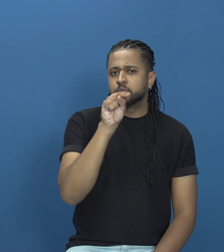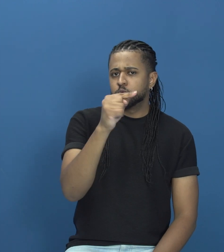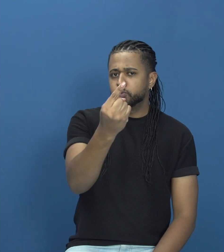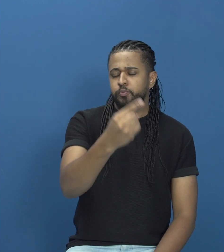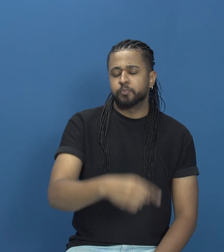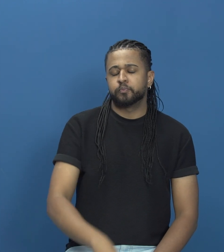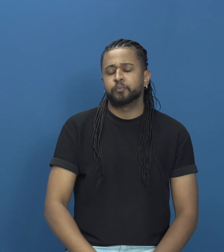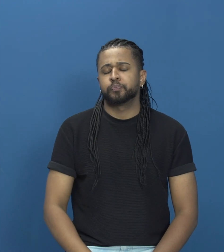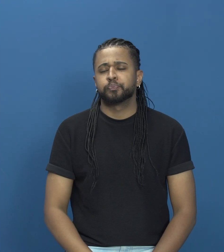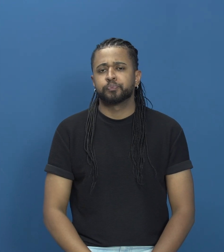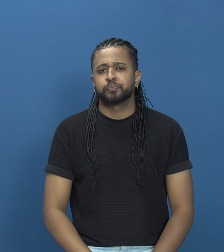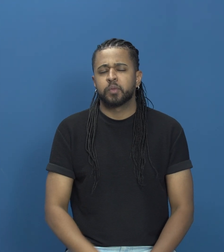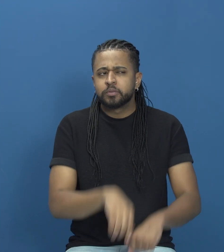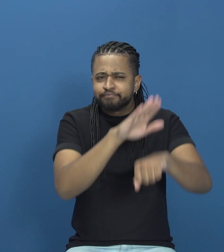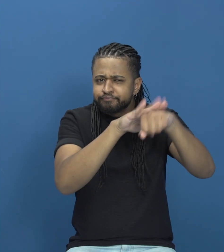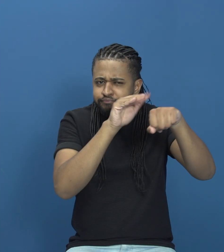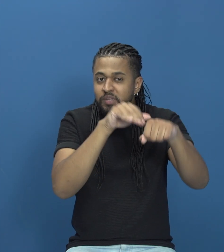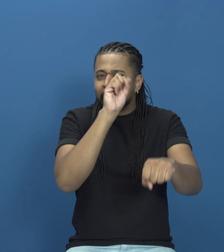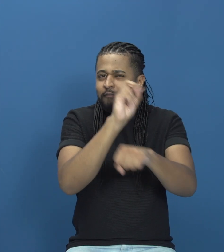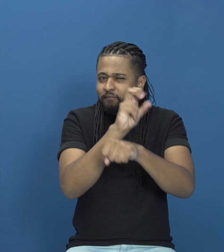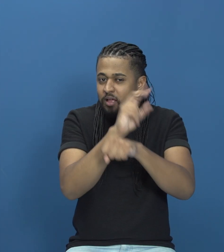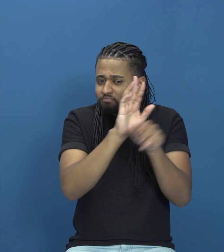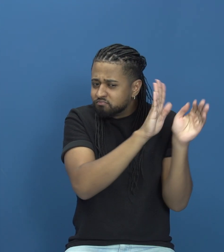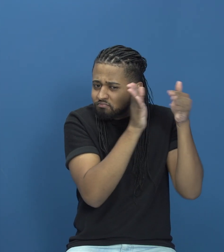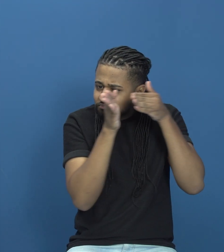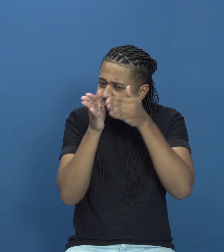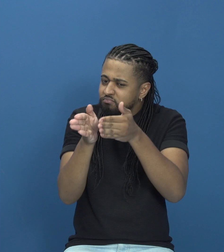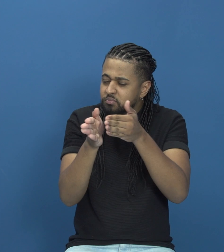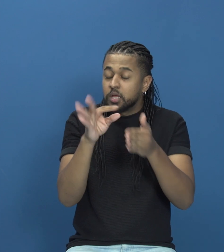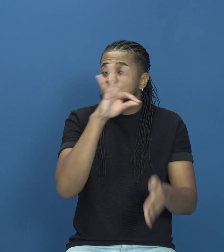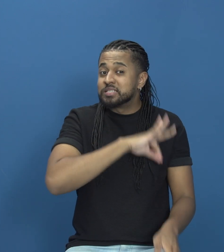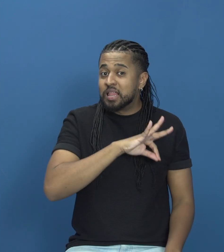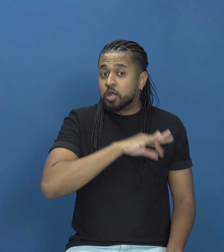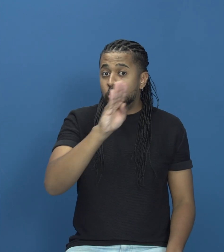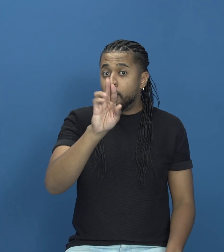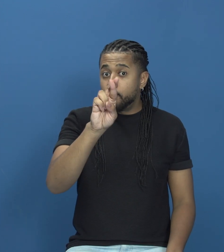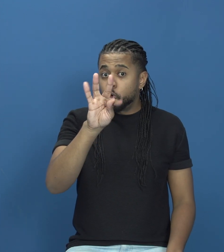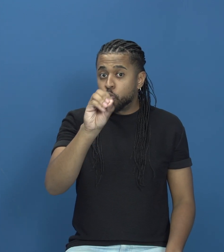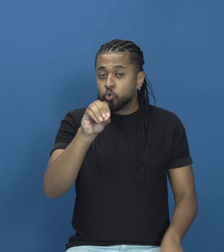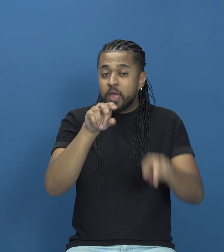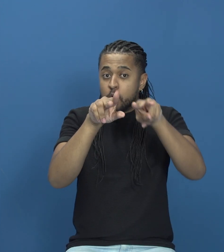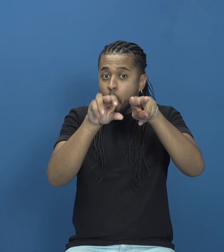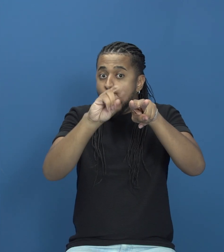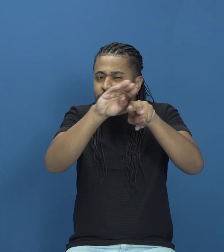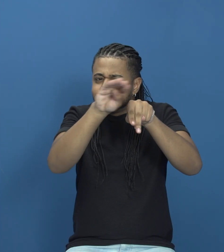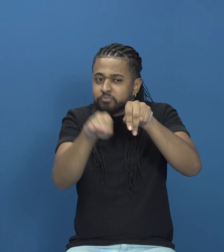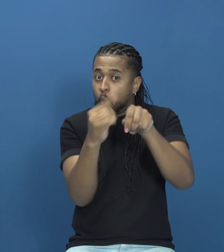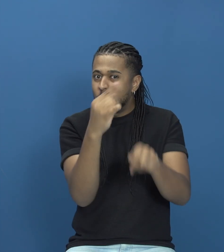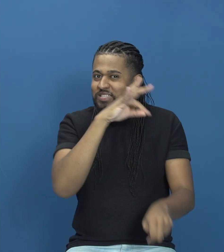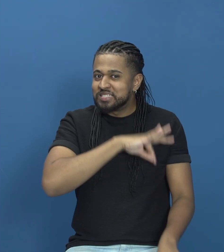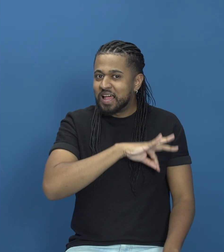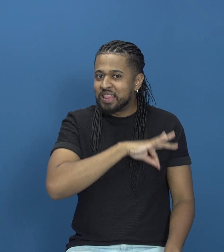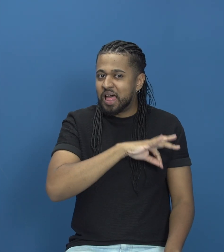10.1. Convocados nas vagas destinadas à pessoa com renda familiar bruta igual ou inferior a um